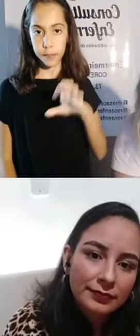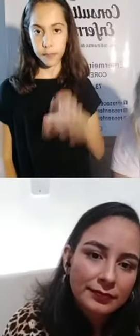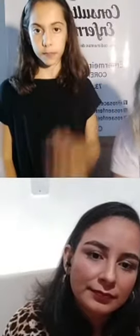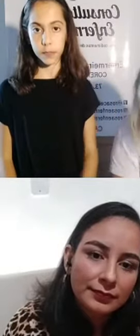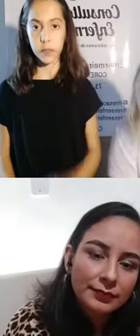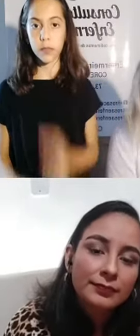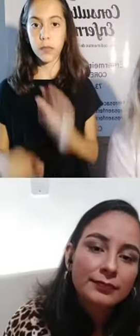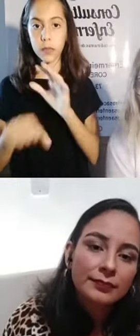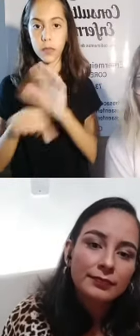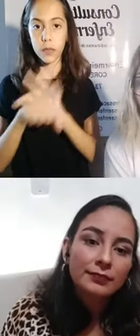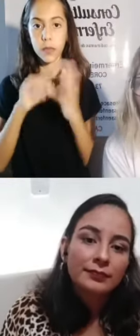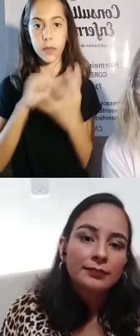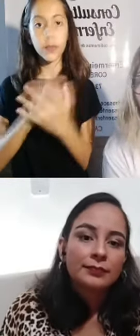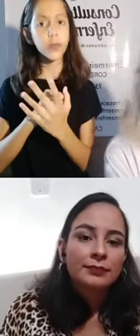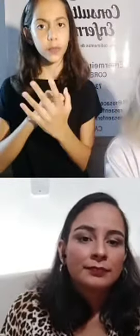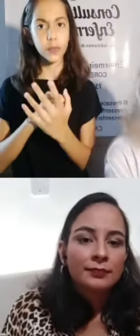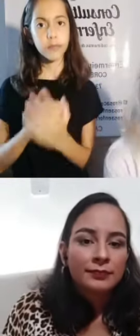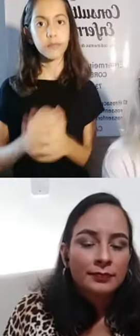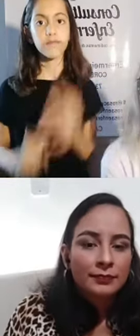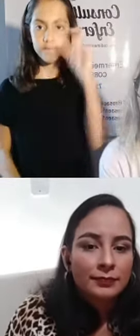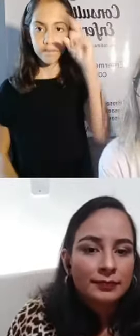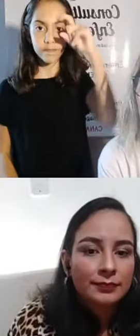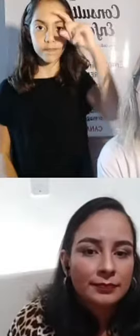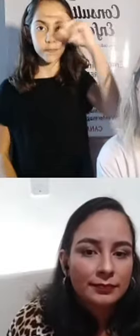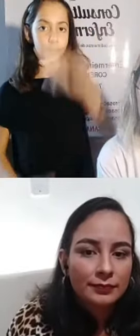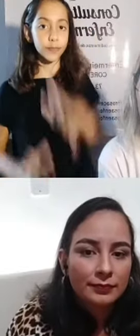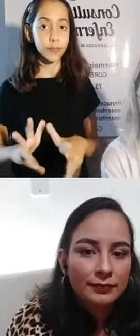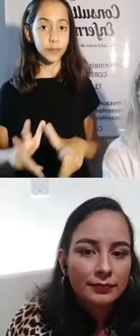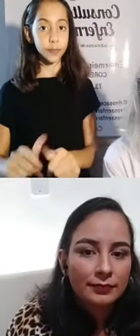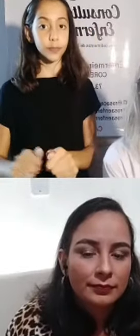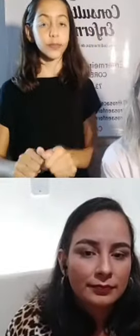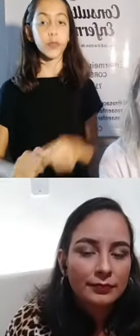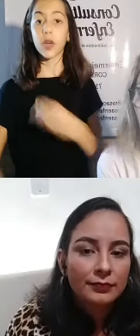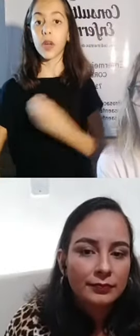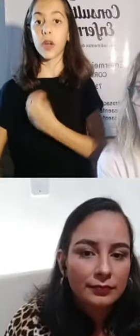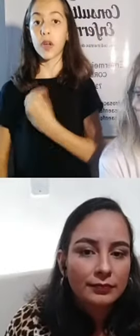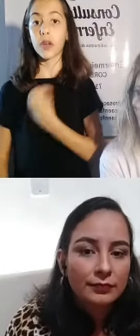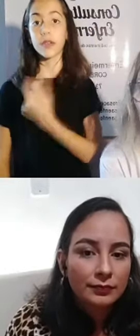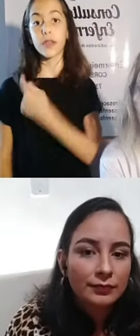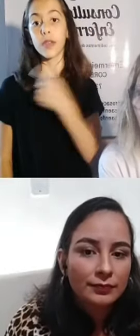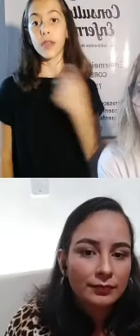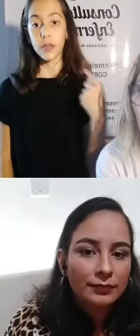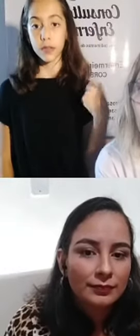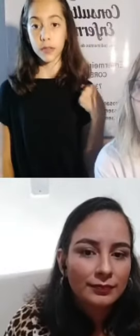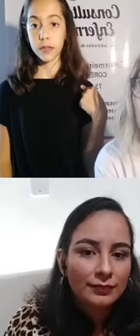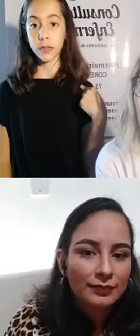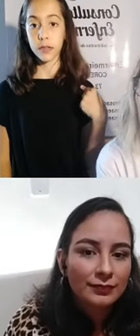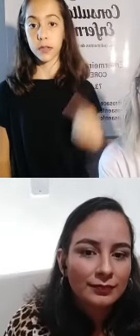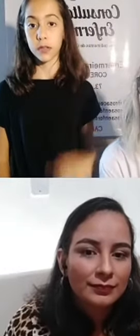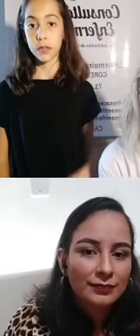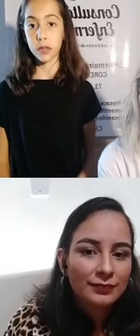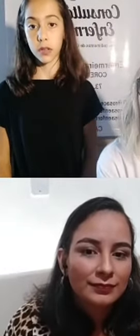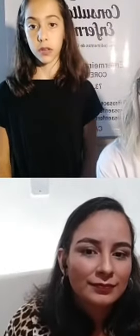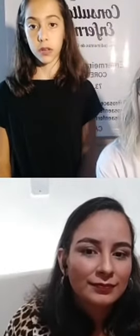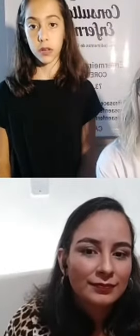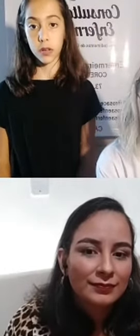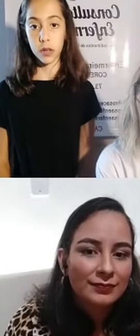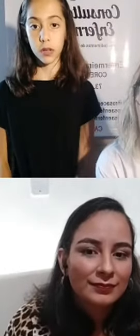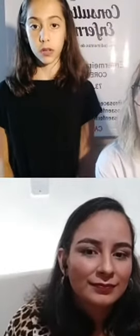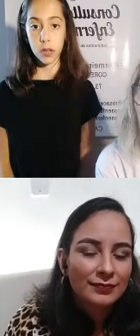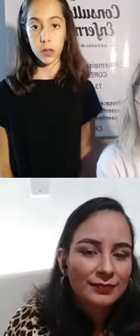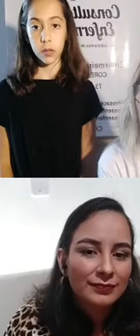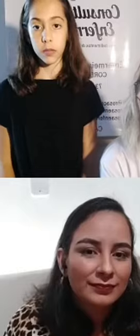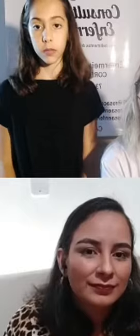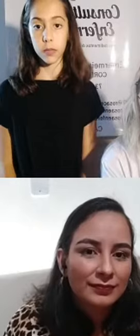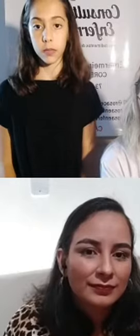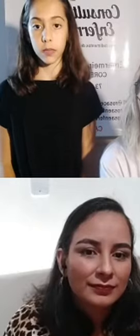mudança de estilo de vida que nós tivemos que adaptar, não é? Na área da